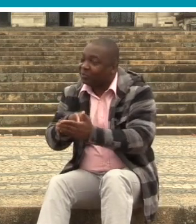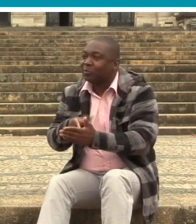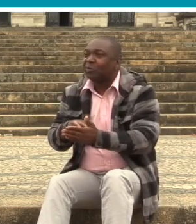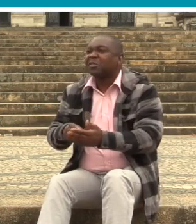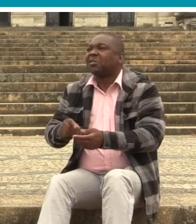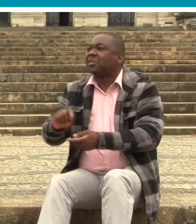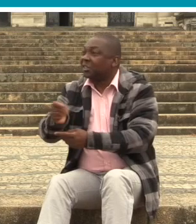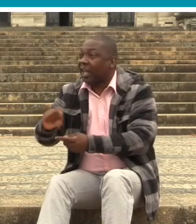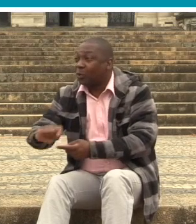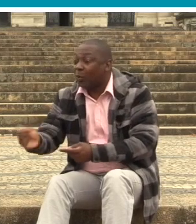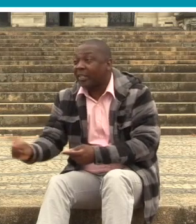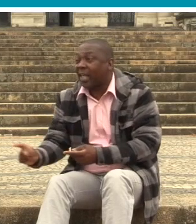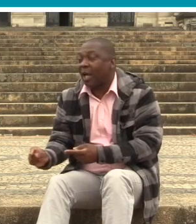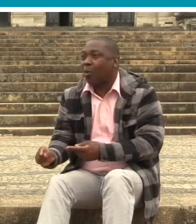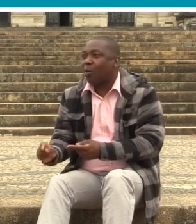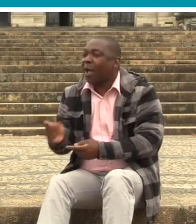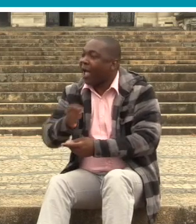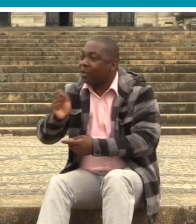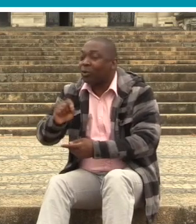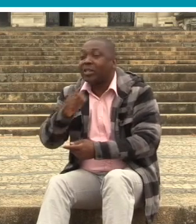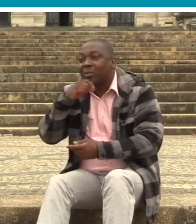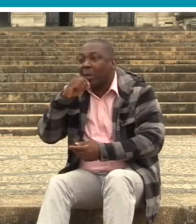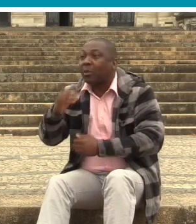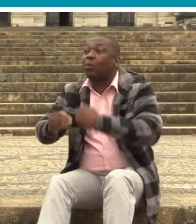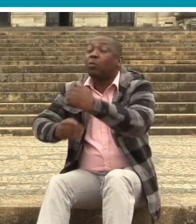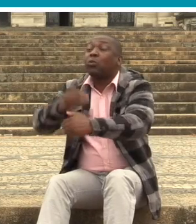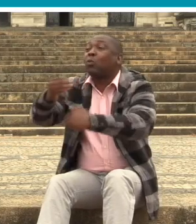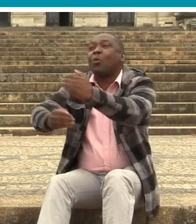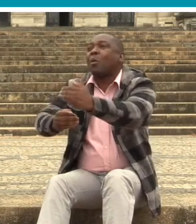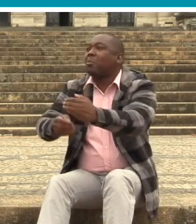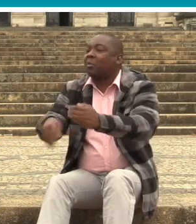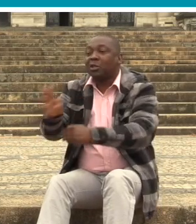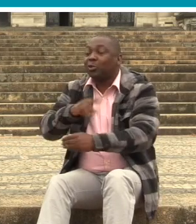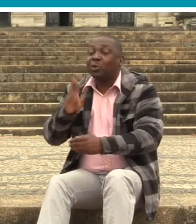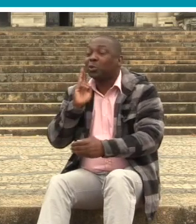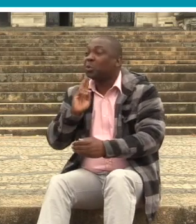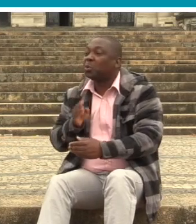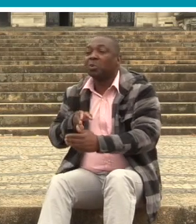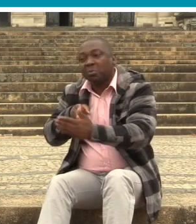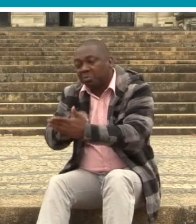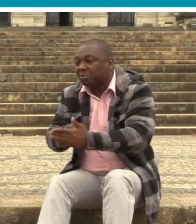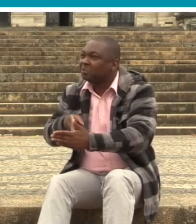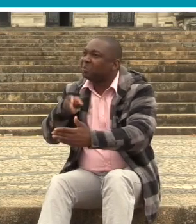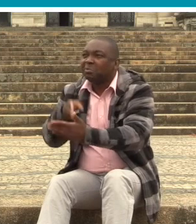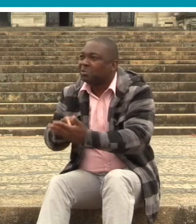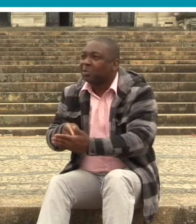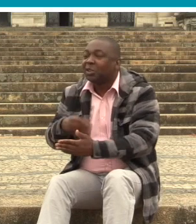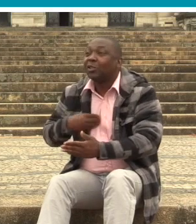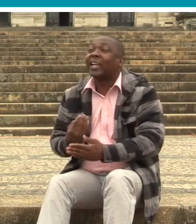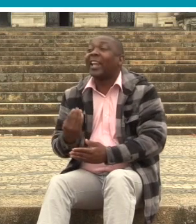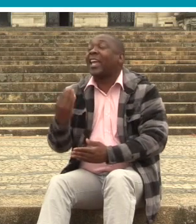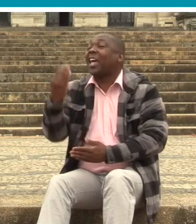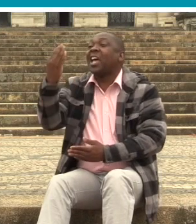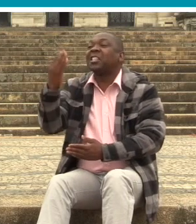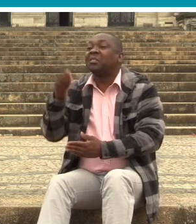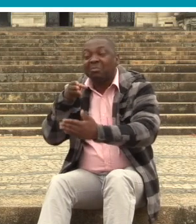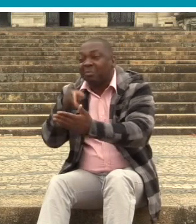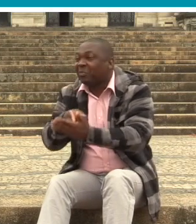independentes. Ainda continuamos com as mesmas barreiras na educação. A educação em Moçambique é um pouco